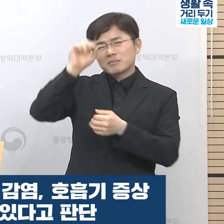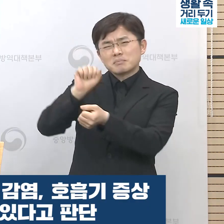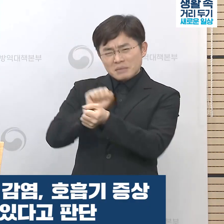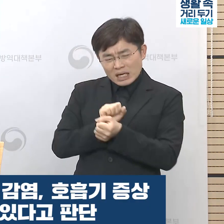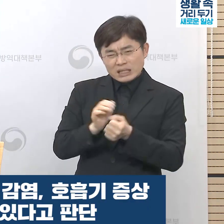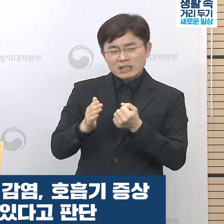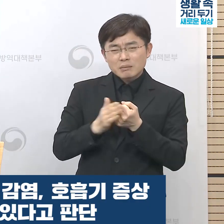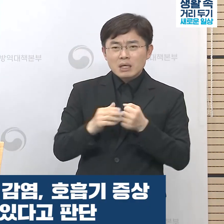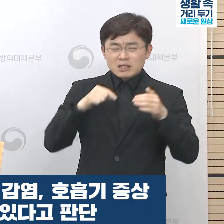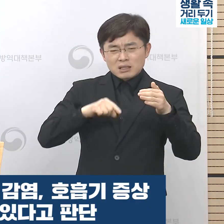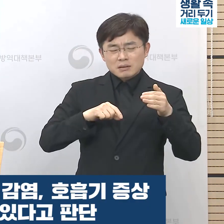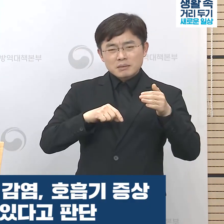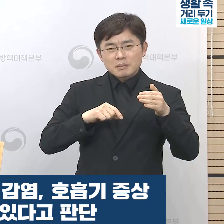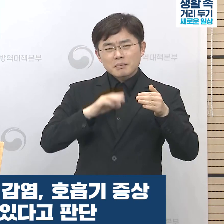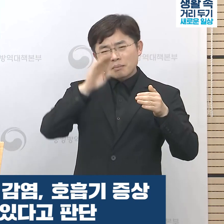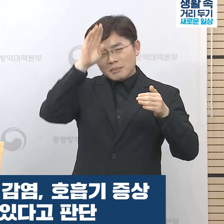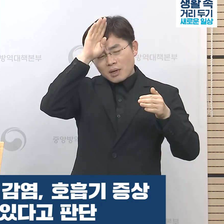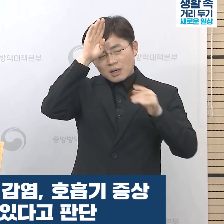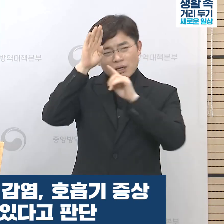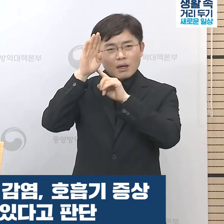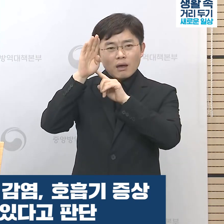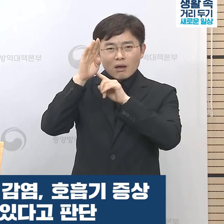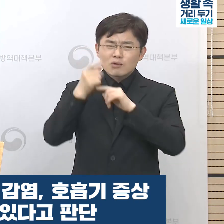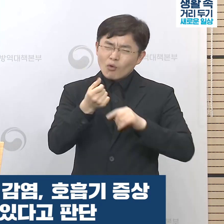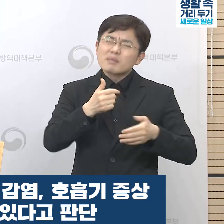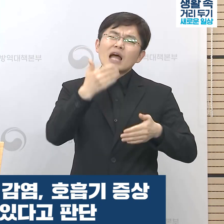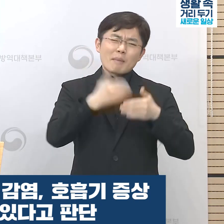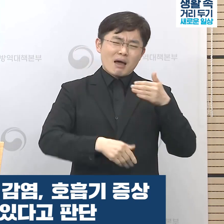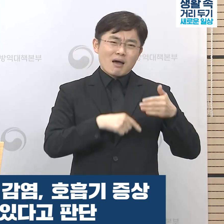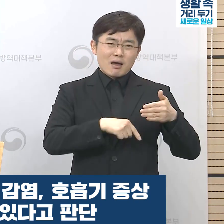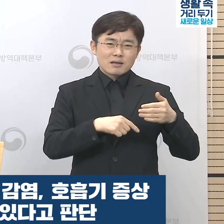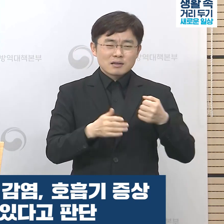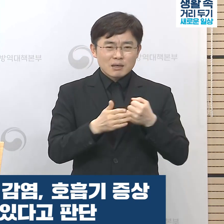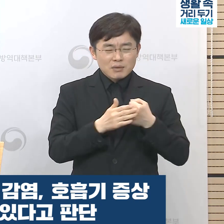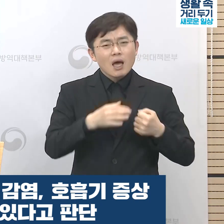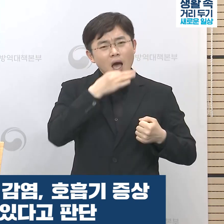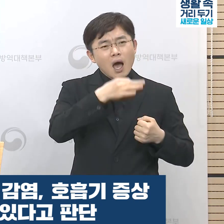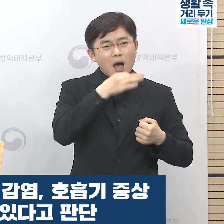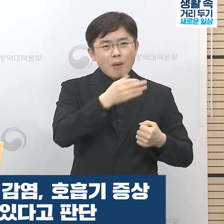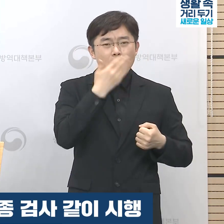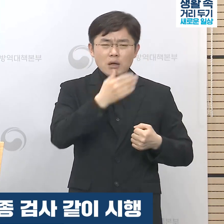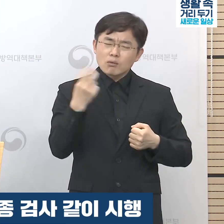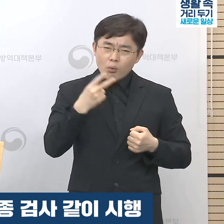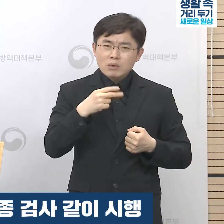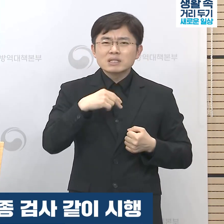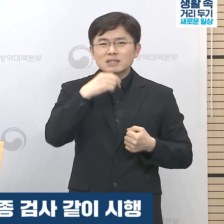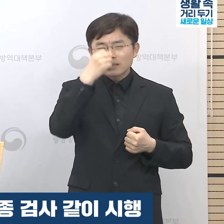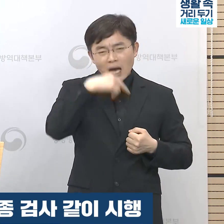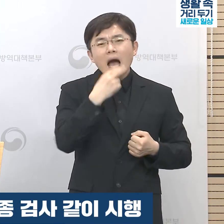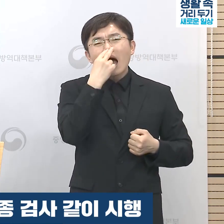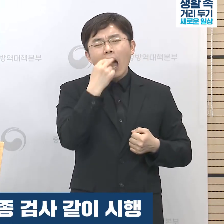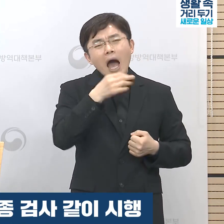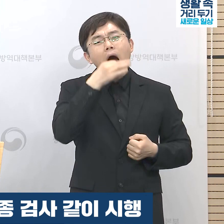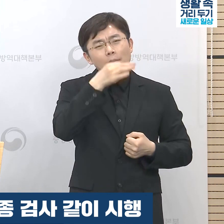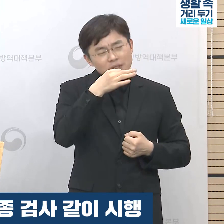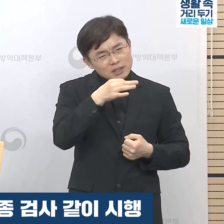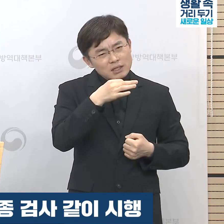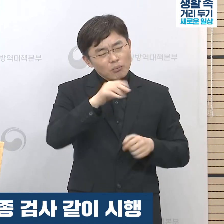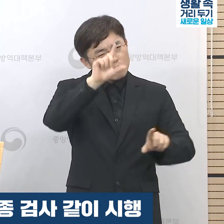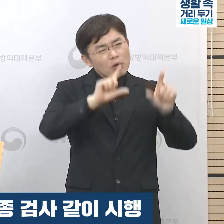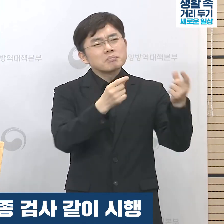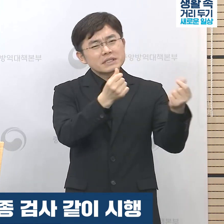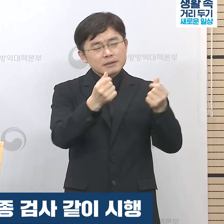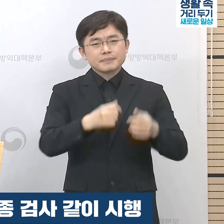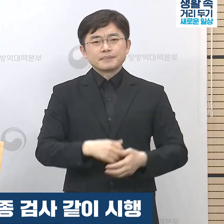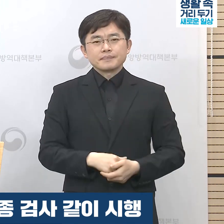뭔가 다른 그런 호흡기 감염이나 호흡기 증상이 생겼을 수도 있다라고 판단을 합니다. 그래서 저희가 이제 그걸 좀